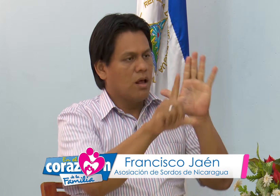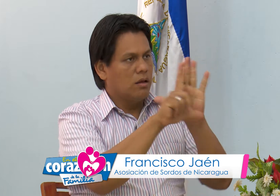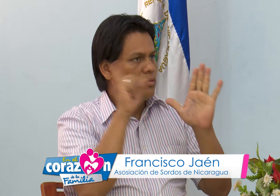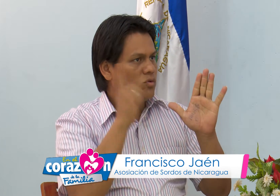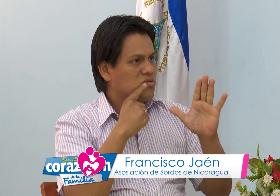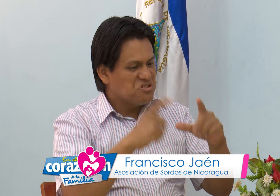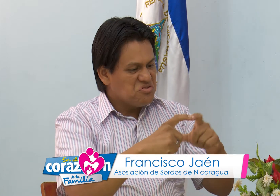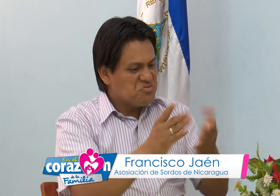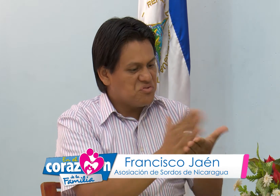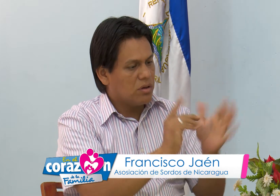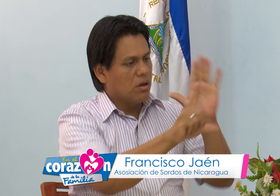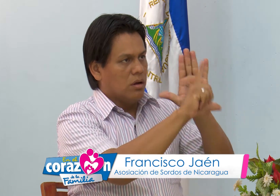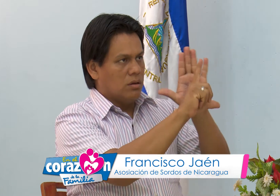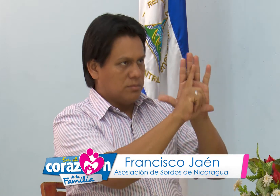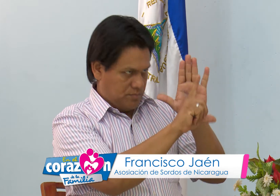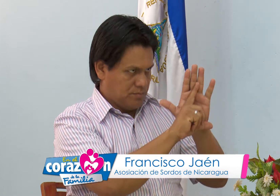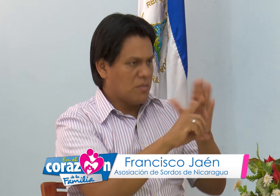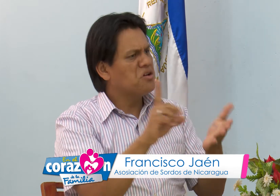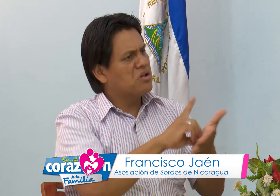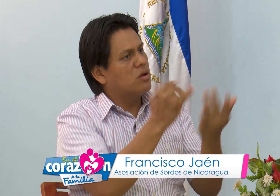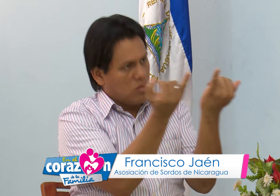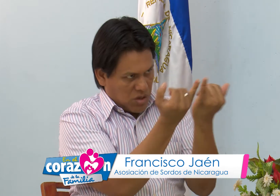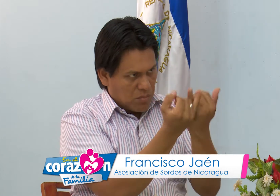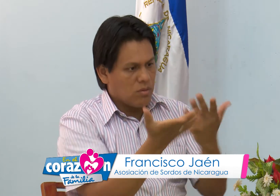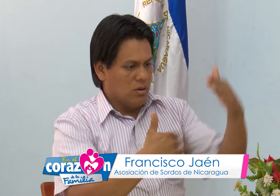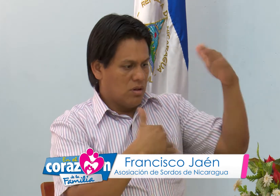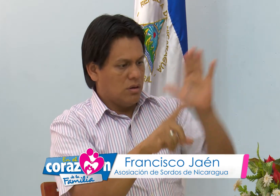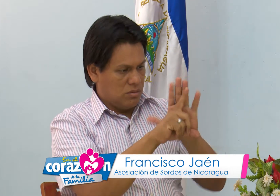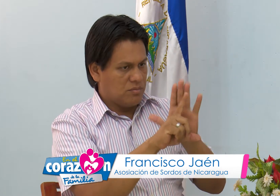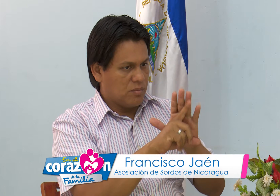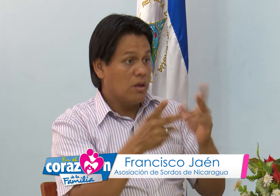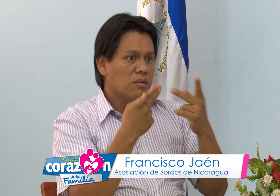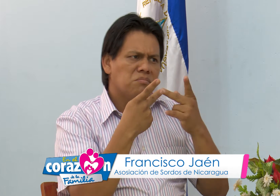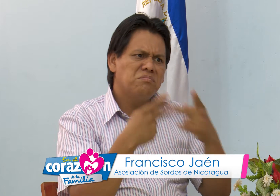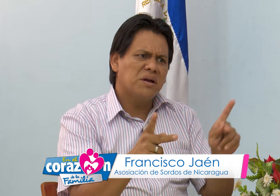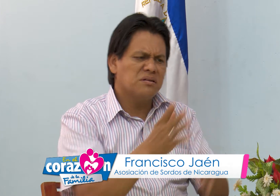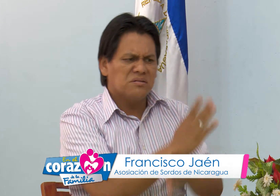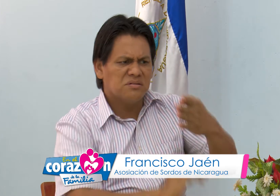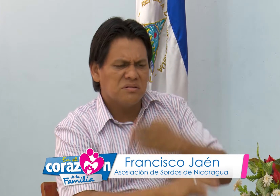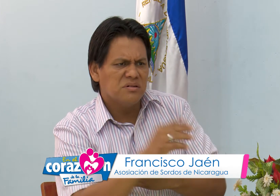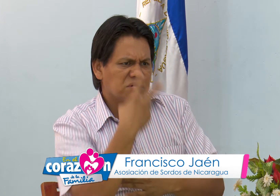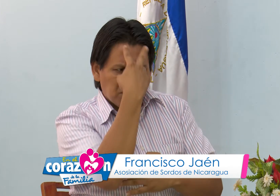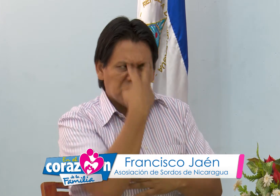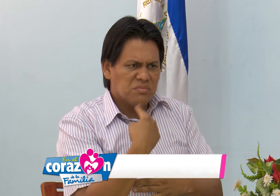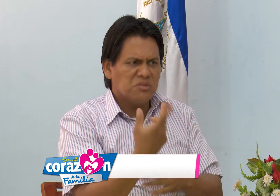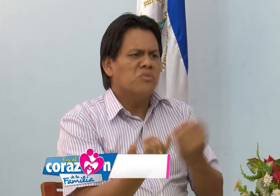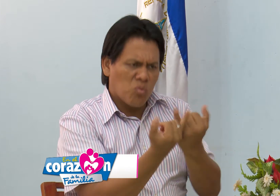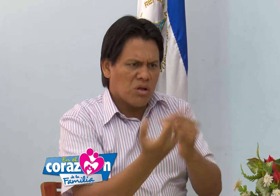Bueno, nosotros como personas sordas conocemos la ley y no solamente la Constitución, sino que también lo que es la